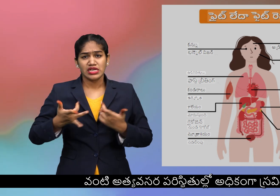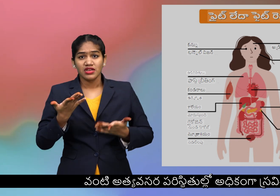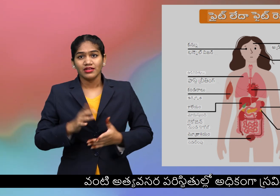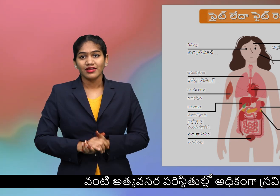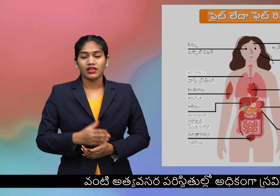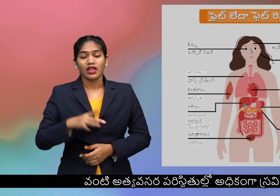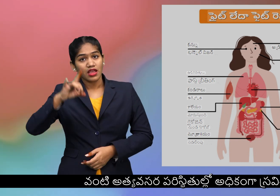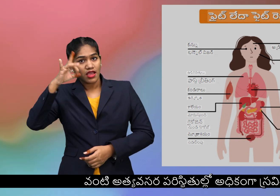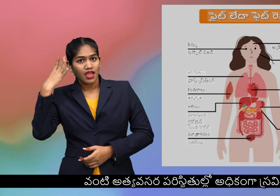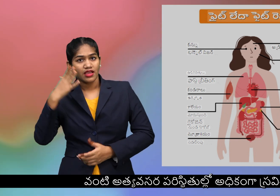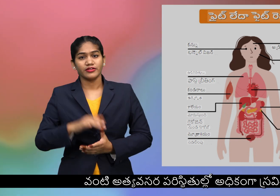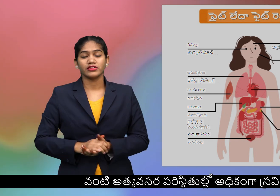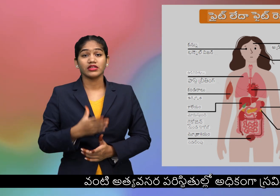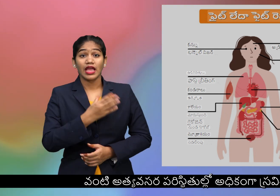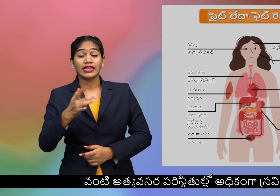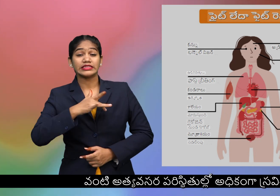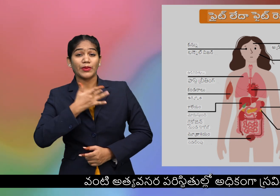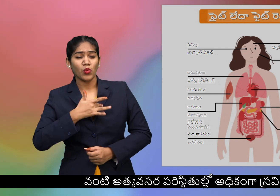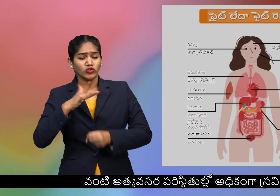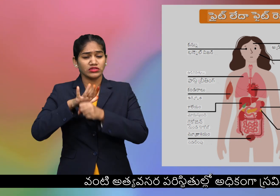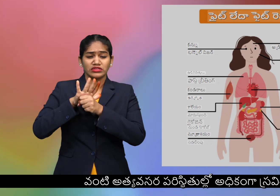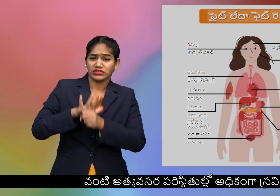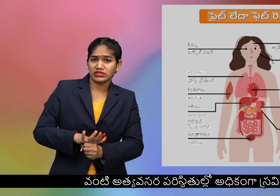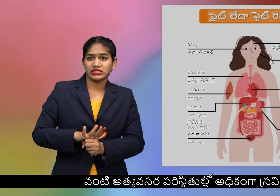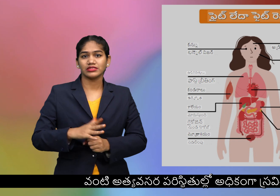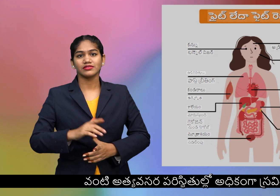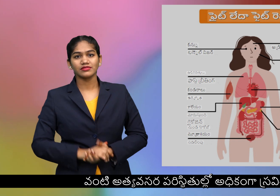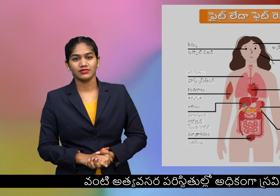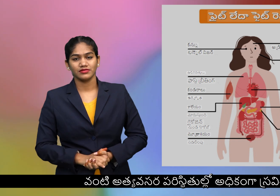వంటి అత్యవసర పరిస్థితుల్లో అధికంగా స్రవిస్తుంది.